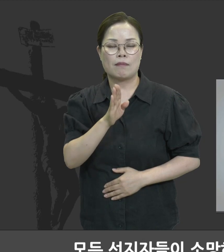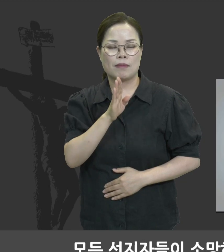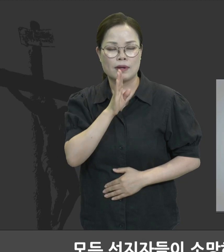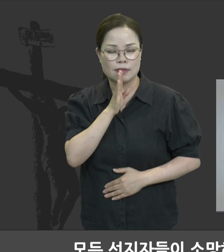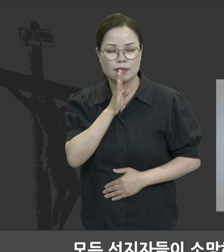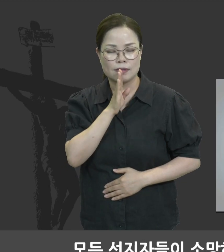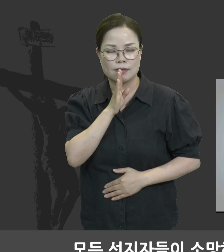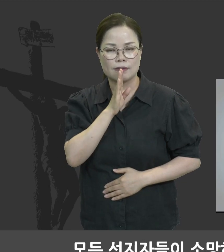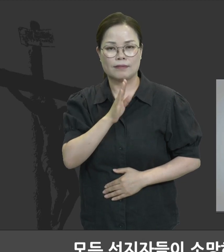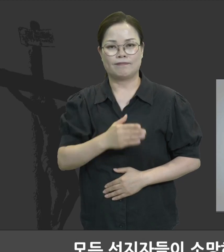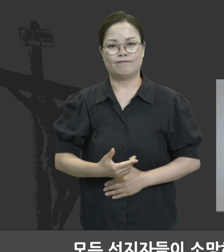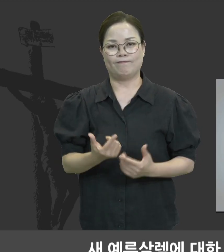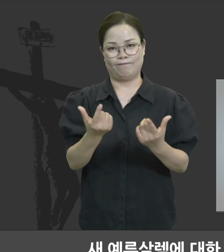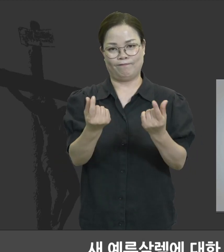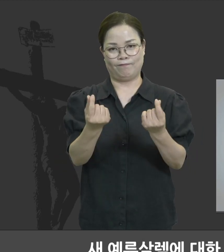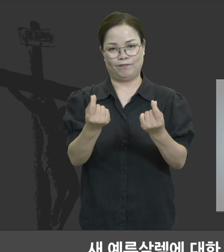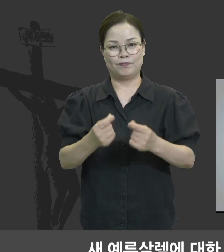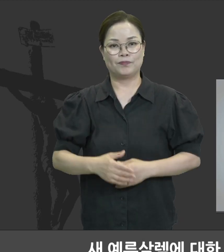현실이 되는 것이죠.